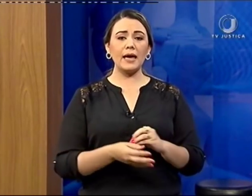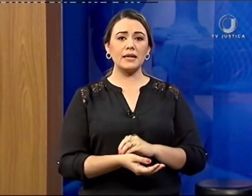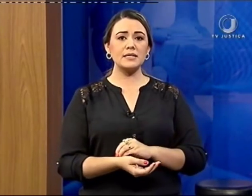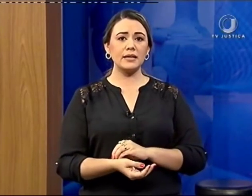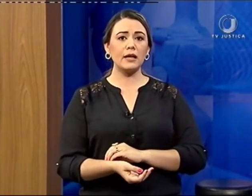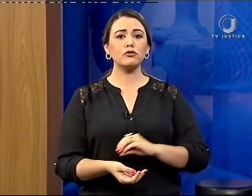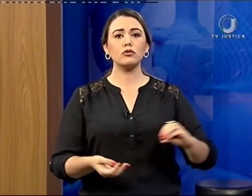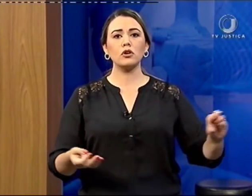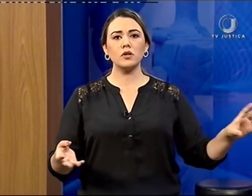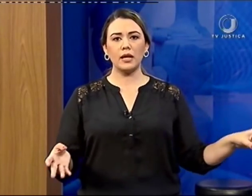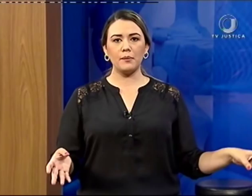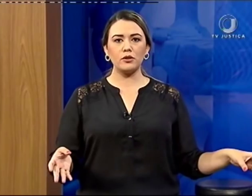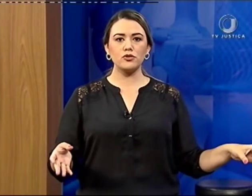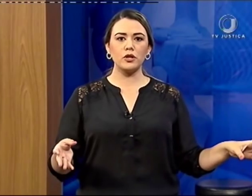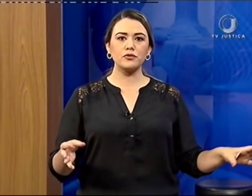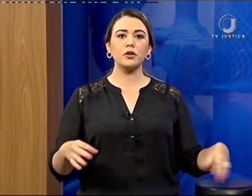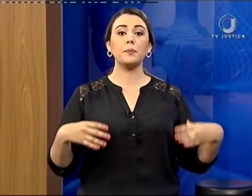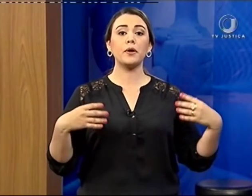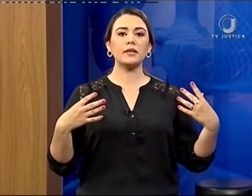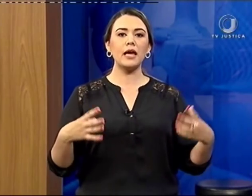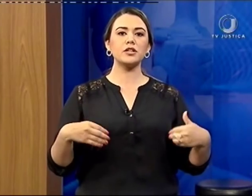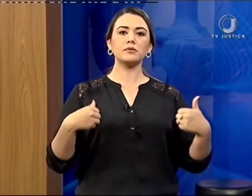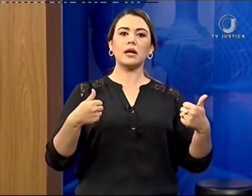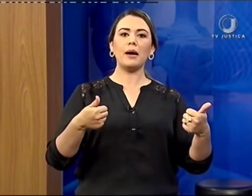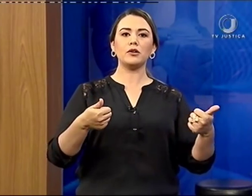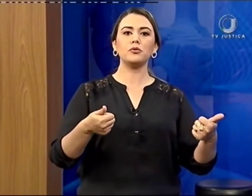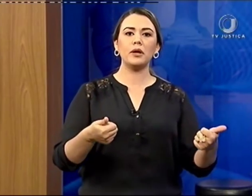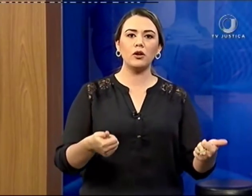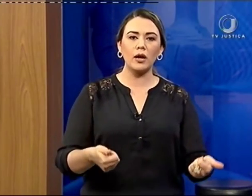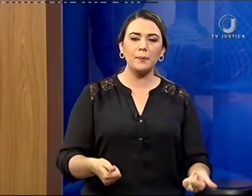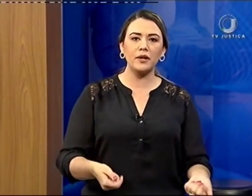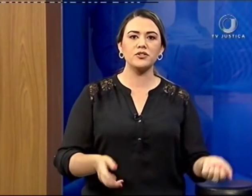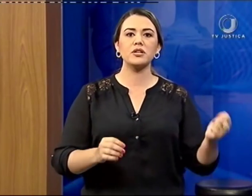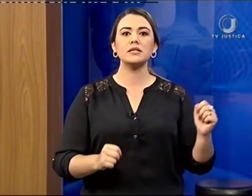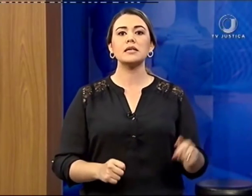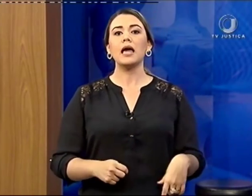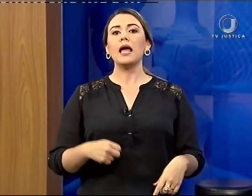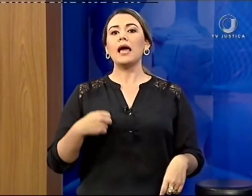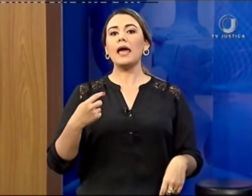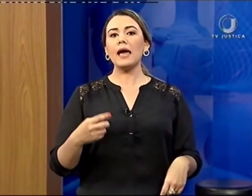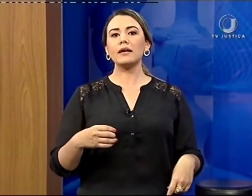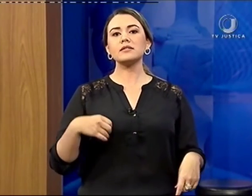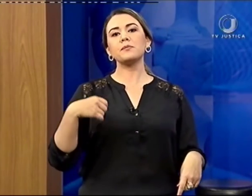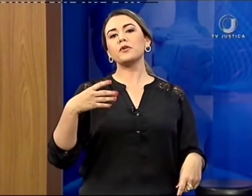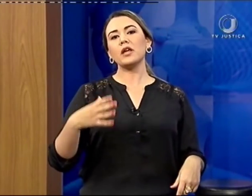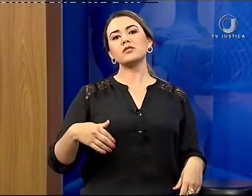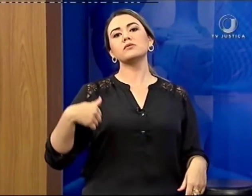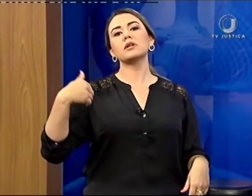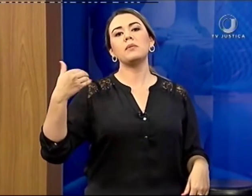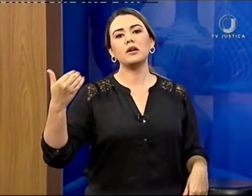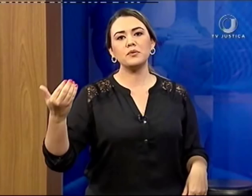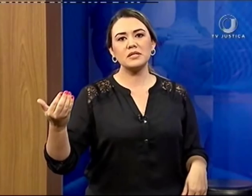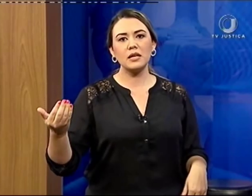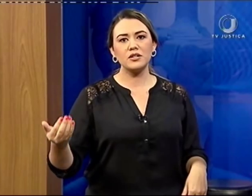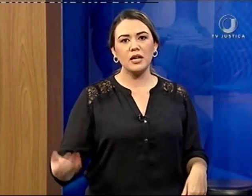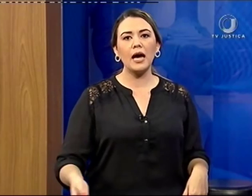regras aí dentro do nosso ordenamento jurídico que protegem o trabalho do menor aprendiz, regras que protegem o trabalho do